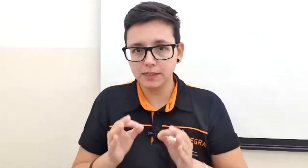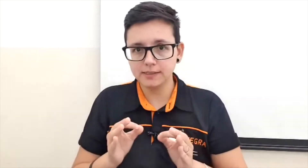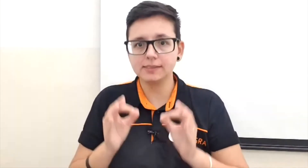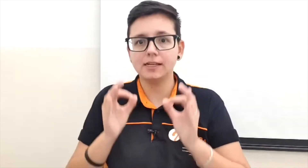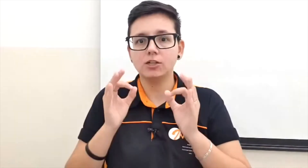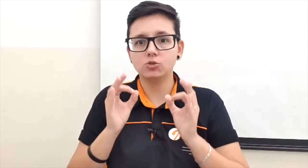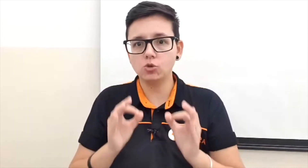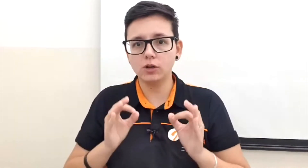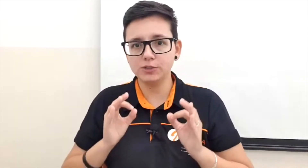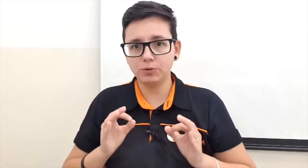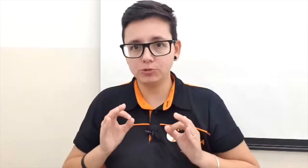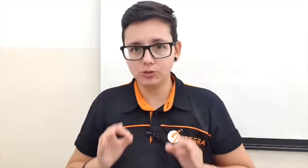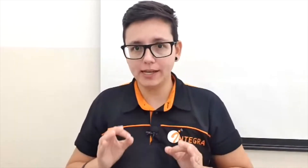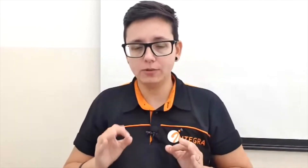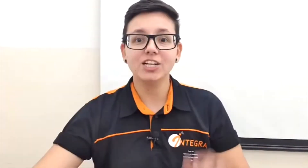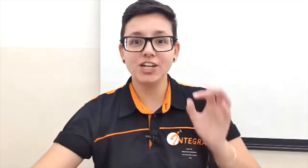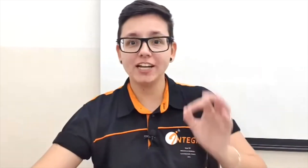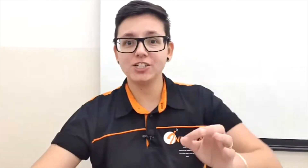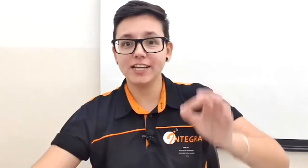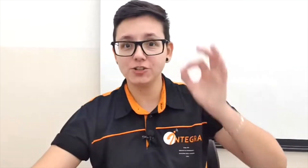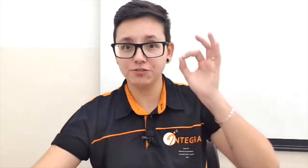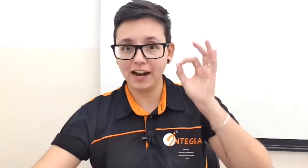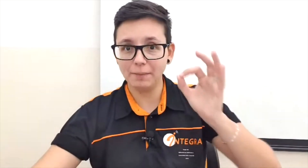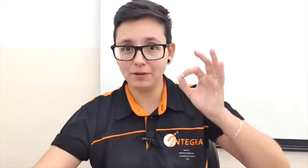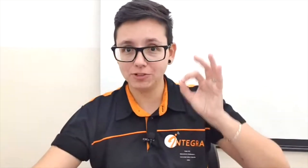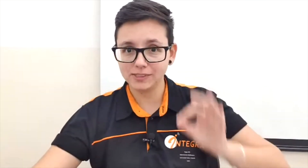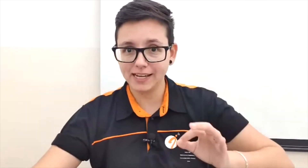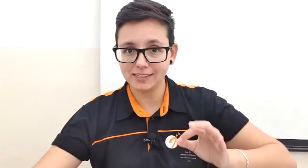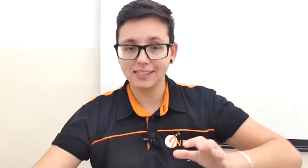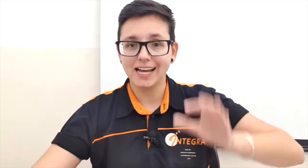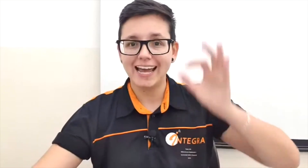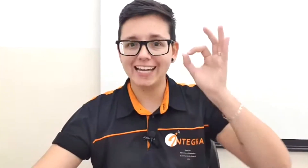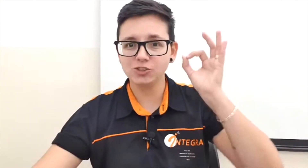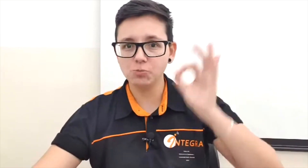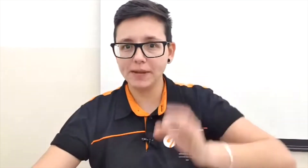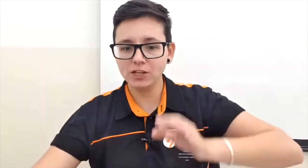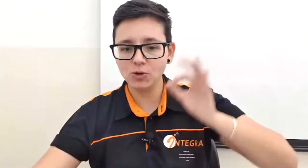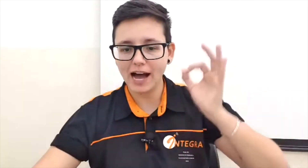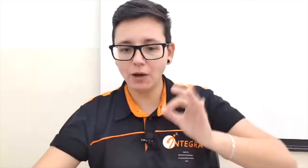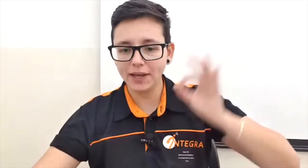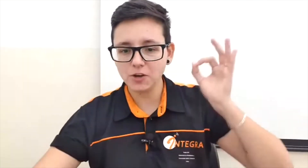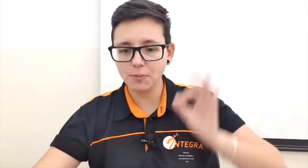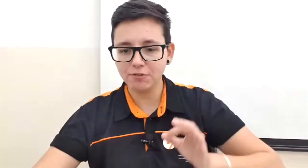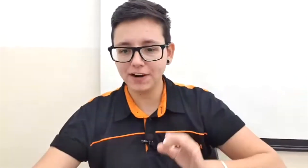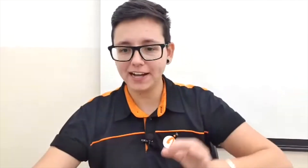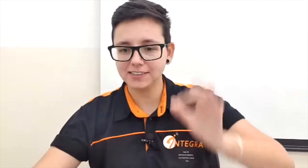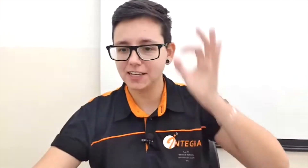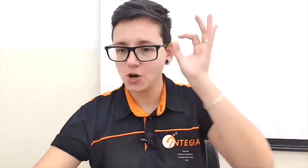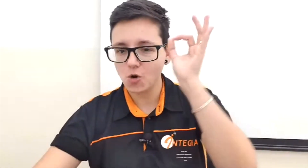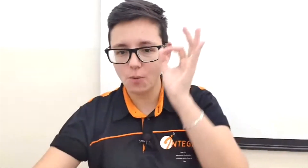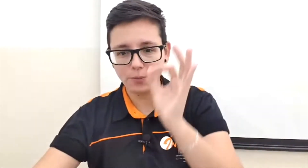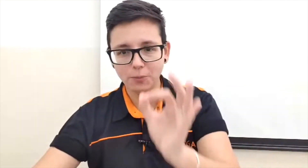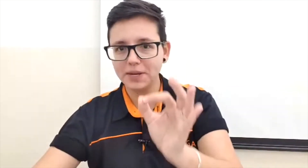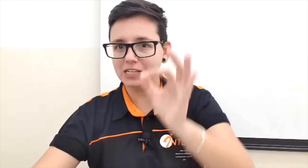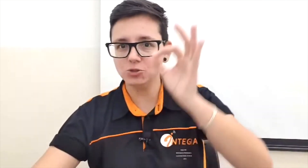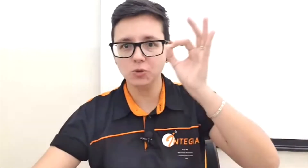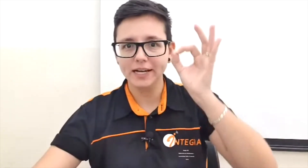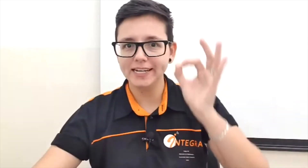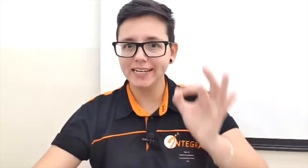Plus 2.0. E, gente, deixa eu falar para vocês, resumindo a aula em uma frase: compromisso